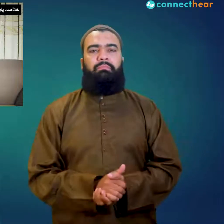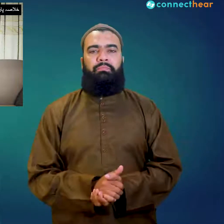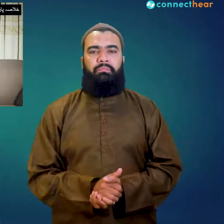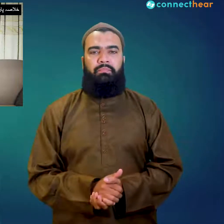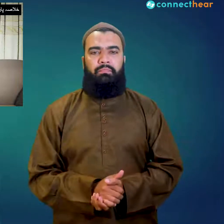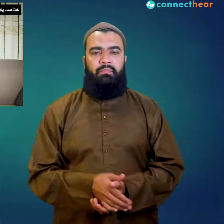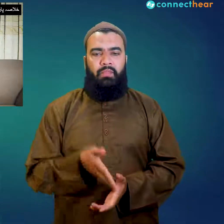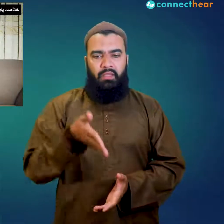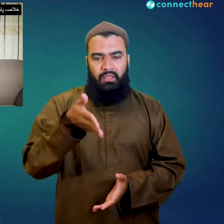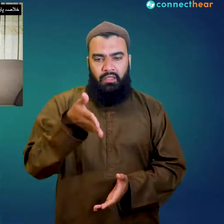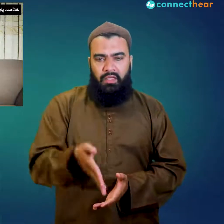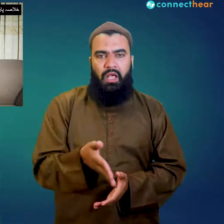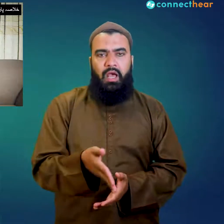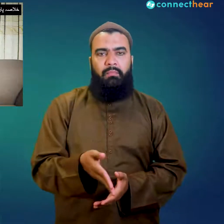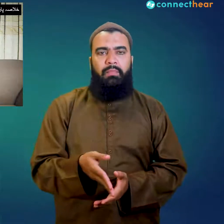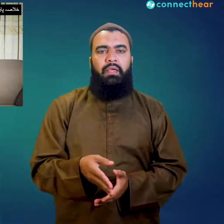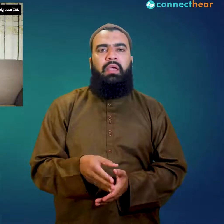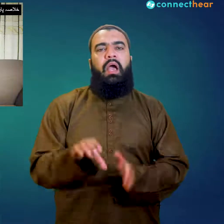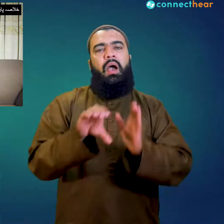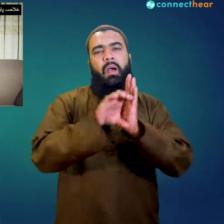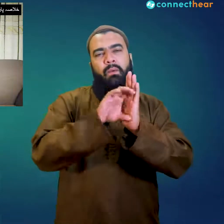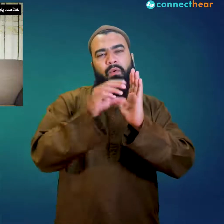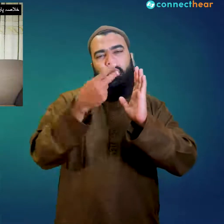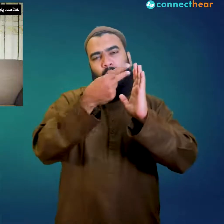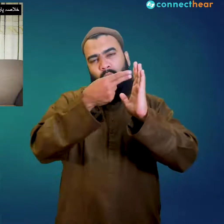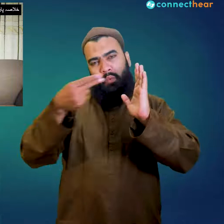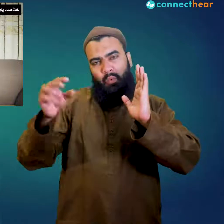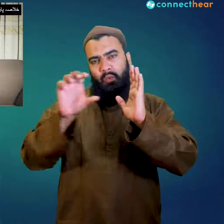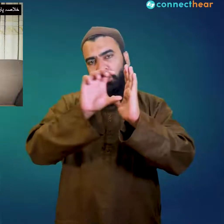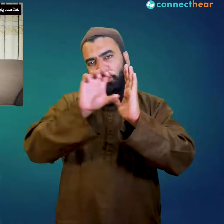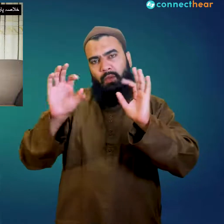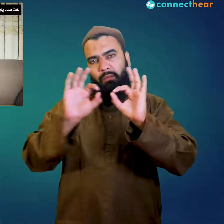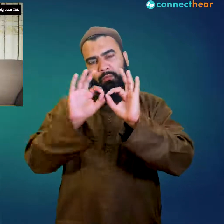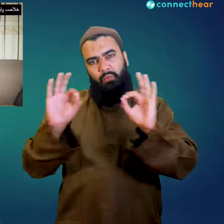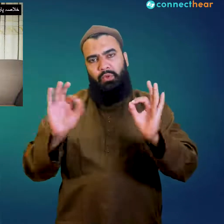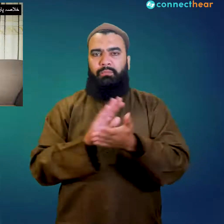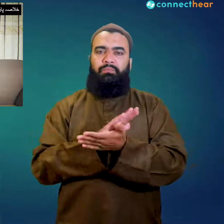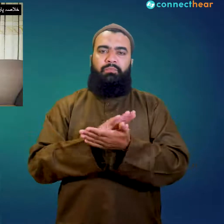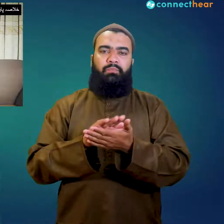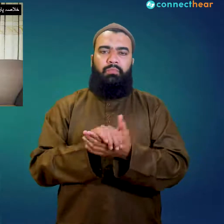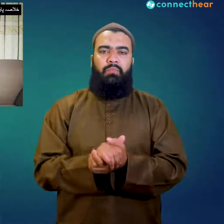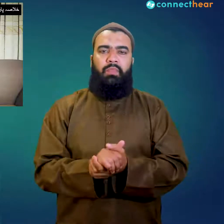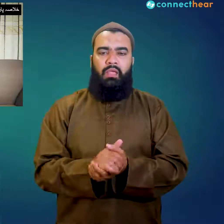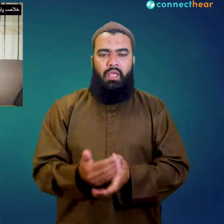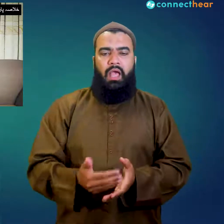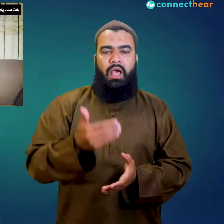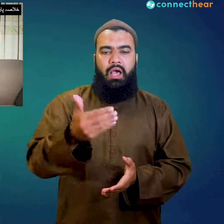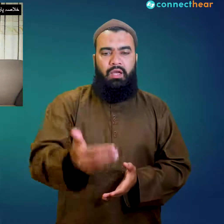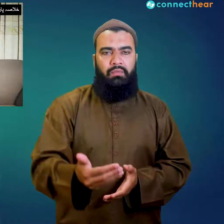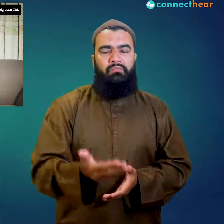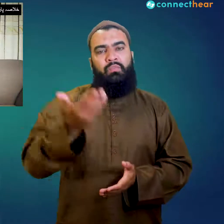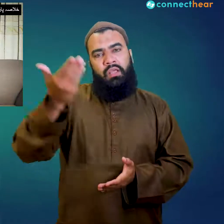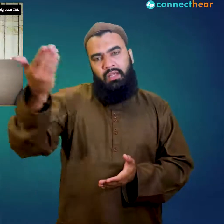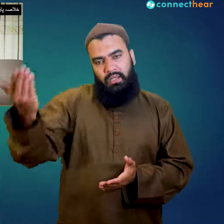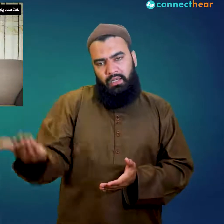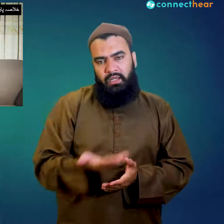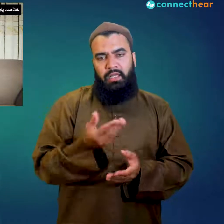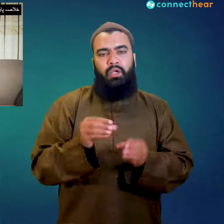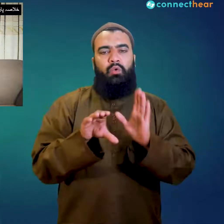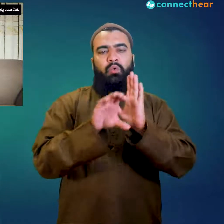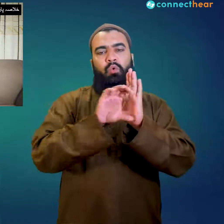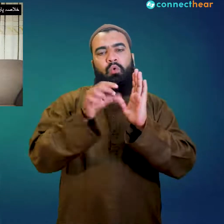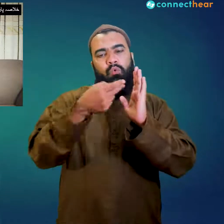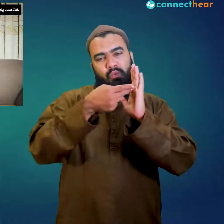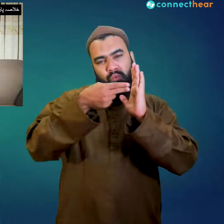یہاں سورہ آل عمران آیت نمبر 200 پر مکمل ہو رہی ہے۔ اس سے آگے سورۃ النساء کی ابتدا